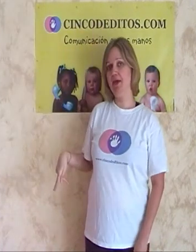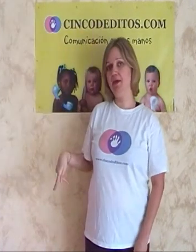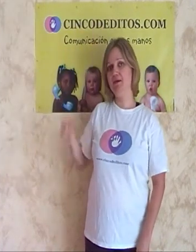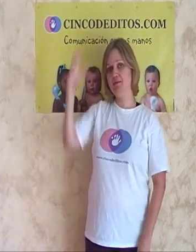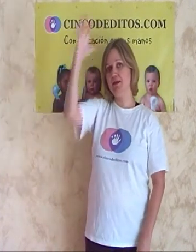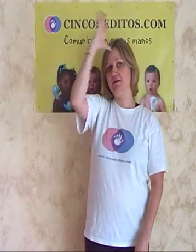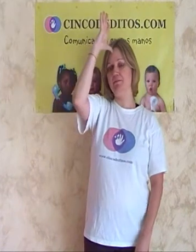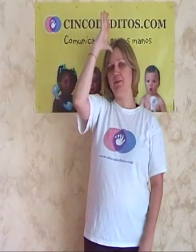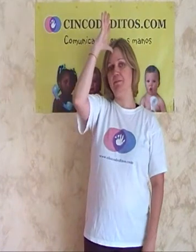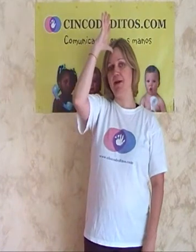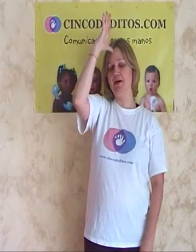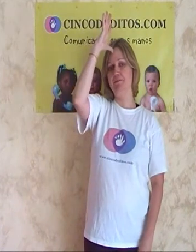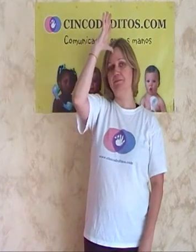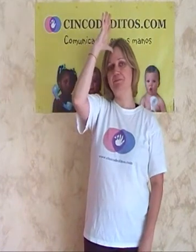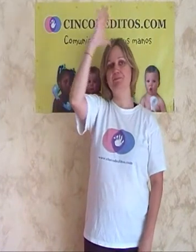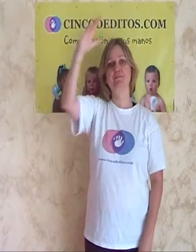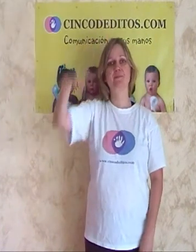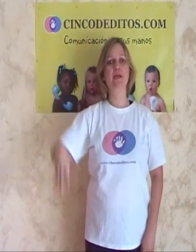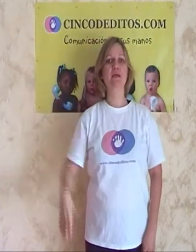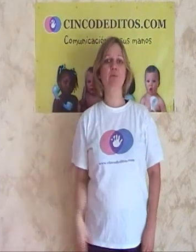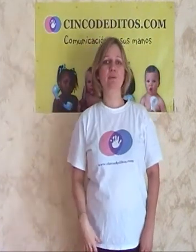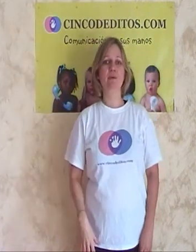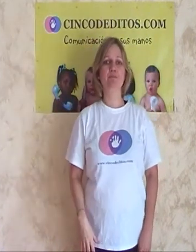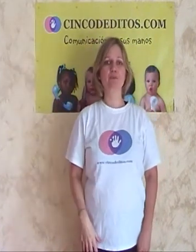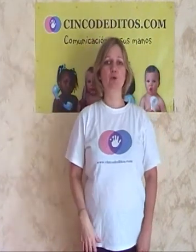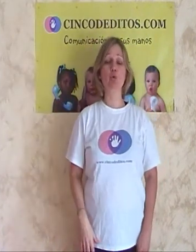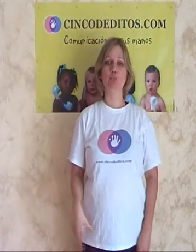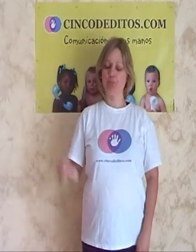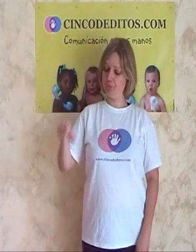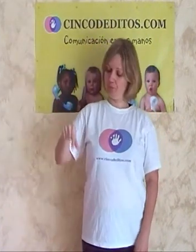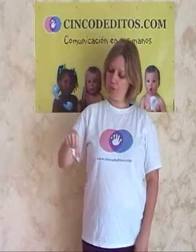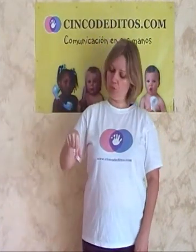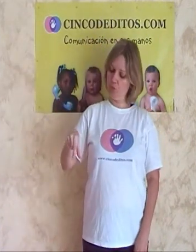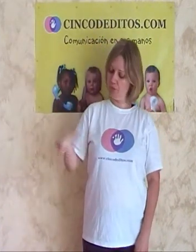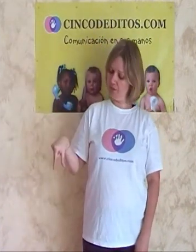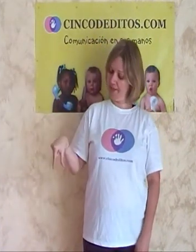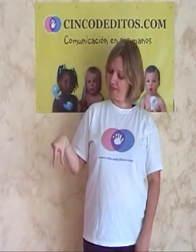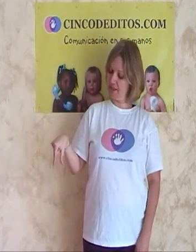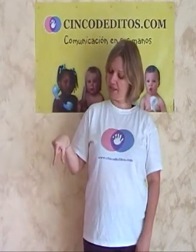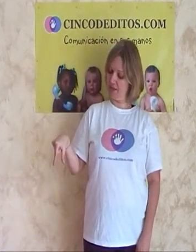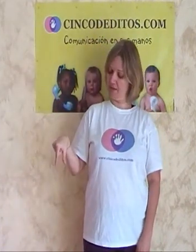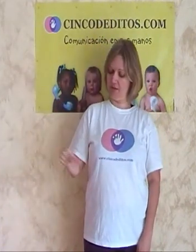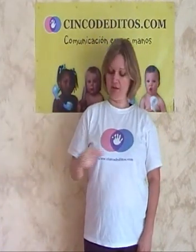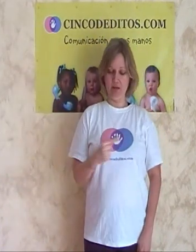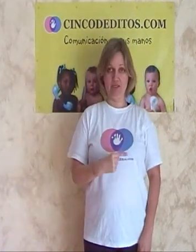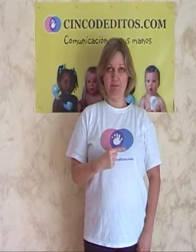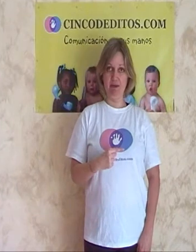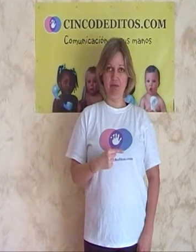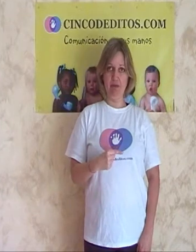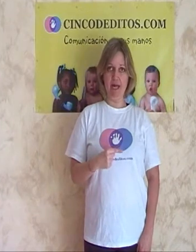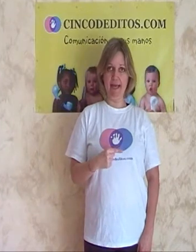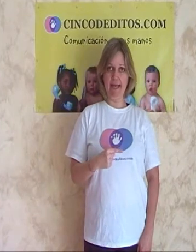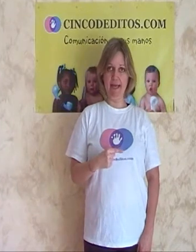P de papá. Muy bien. Q. Q es así. Es parecido a la G,